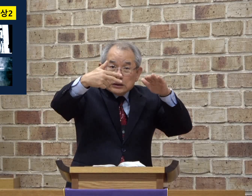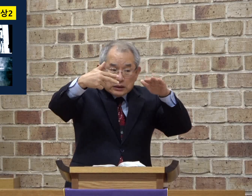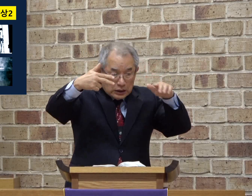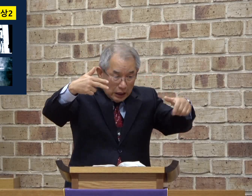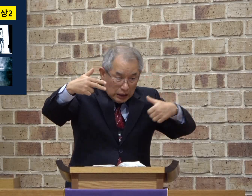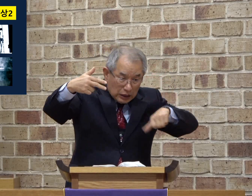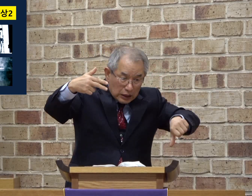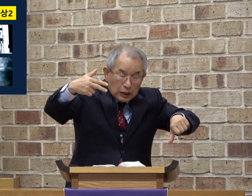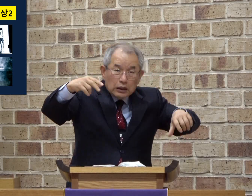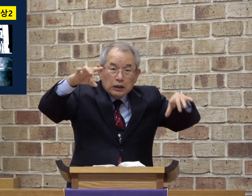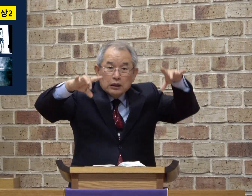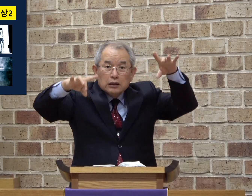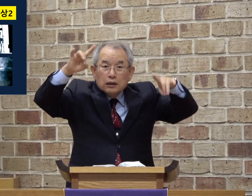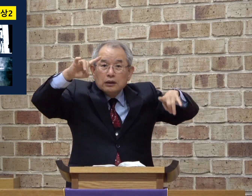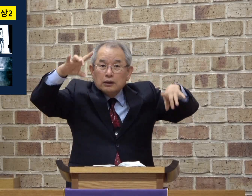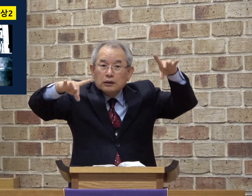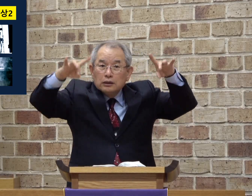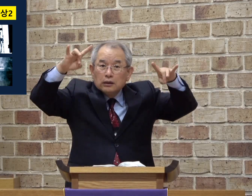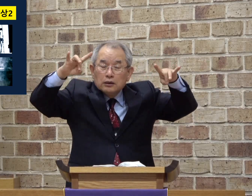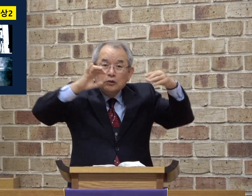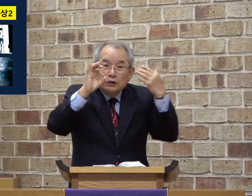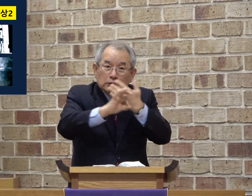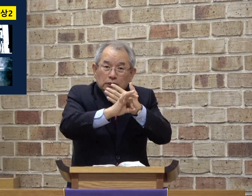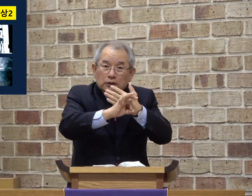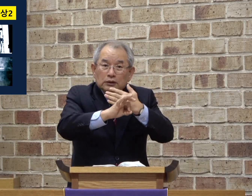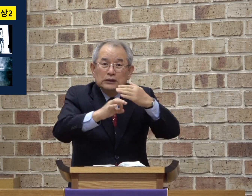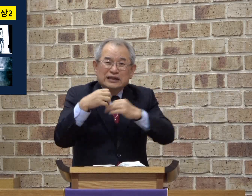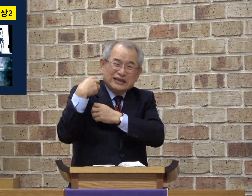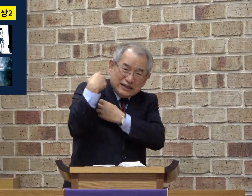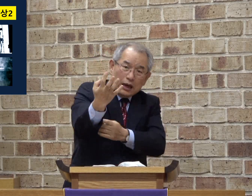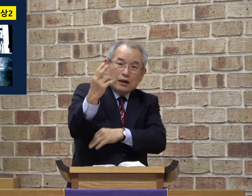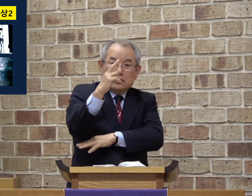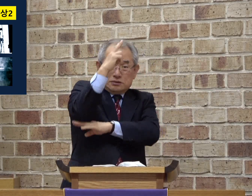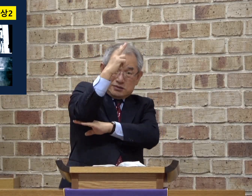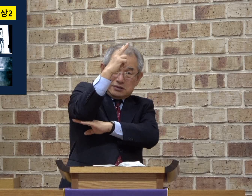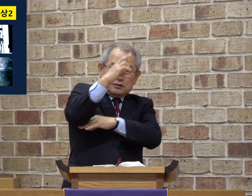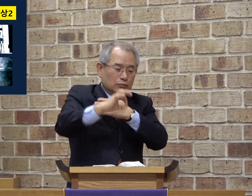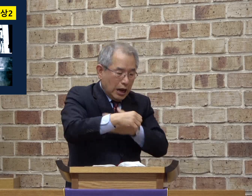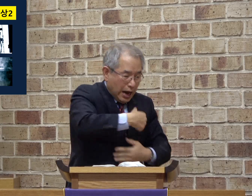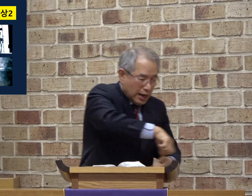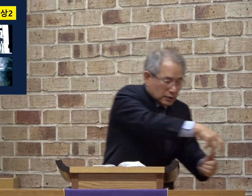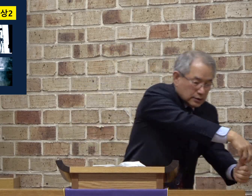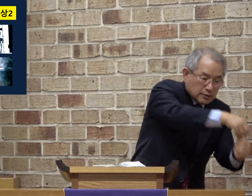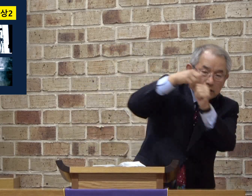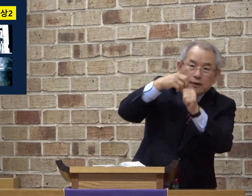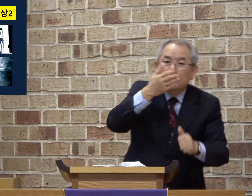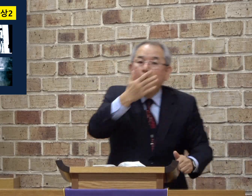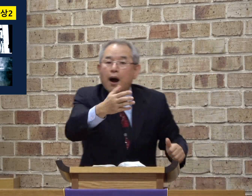기차가 오고 있는데 아빠가 기찻길을 열어버렸으니 너무나 위험할 것 같아서 아들이 소리를